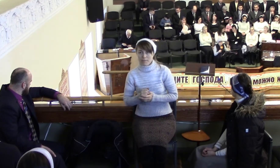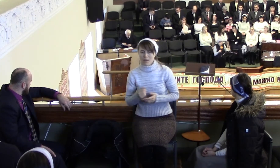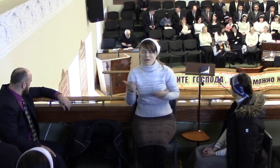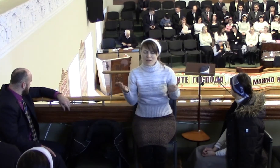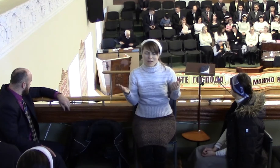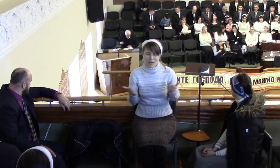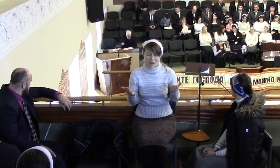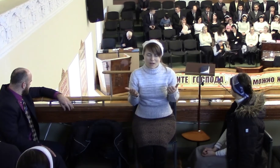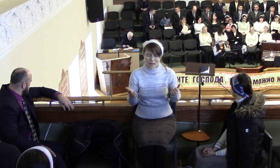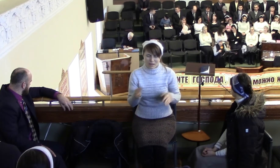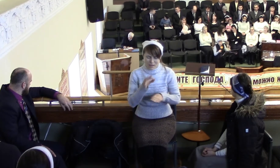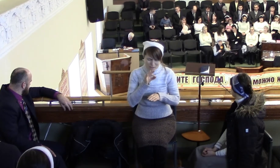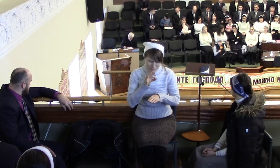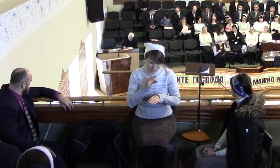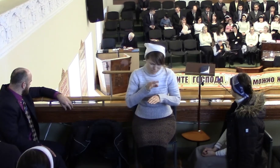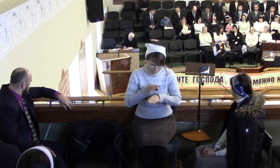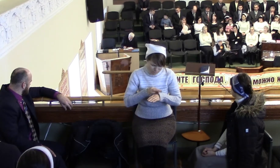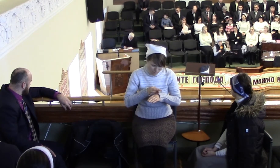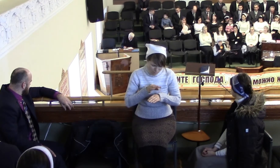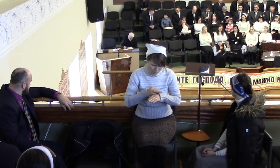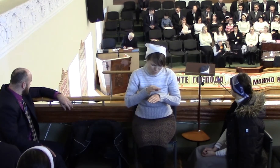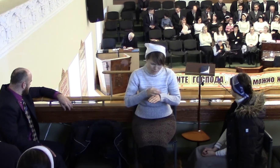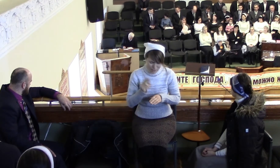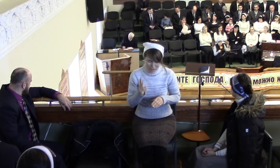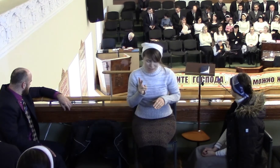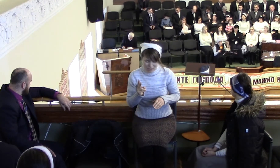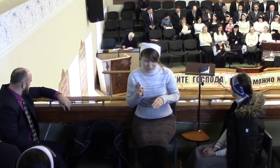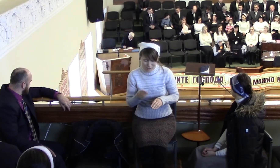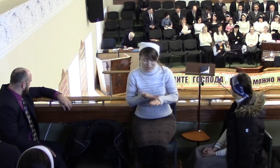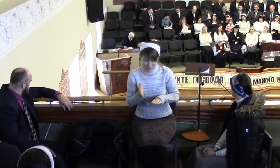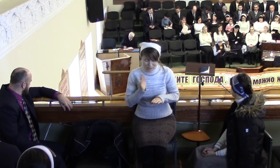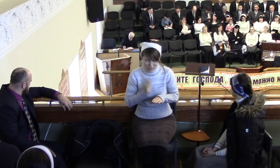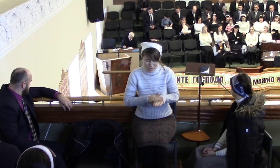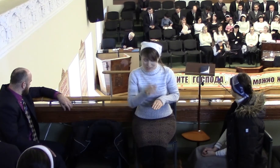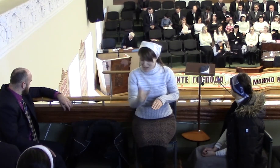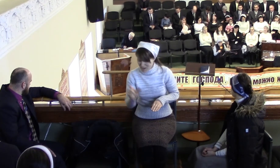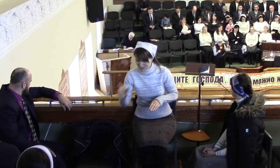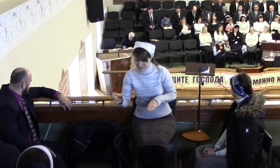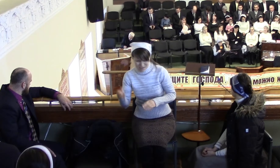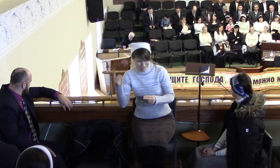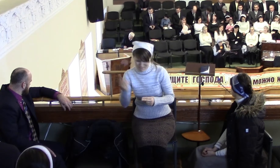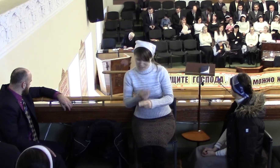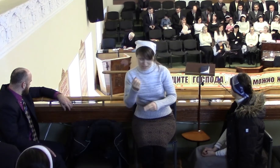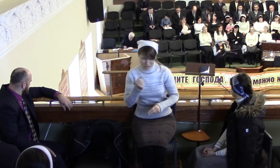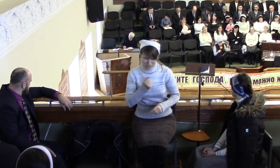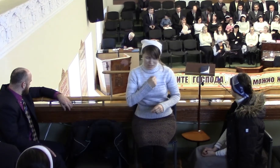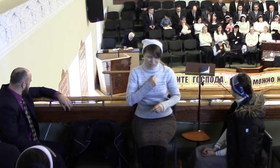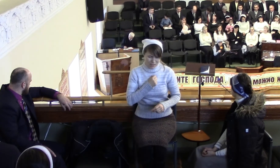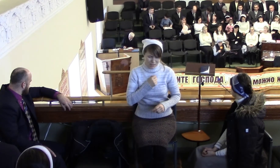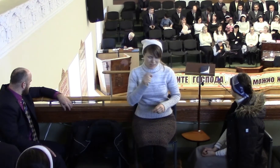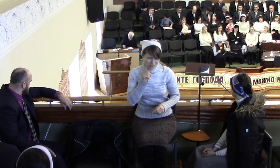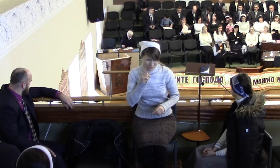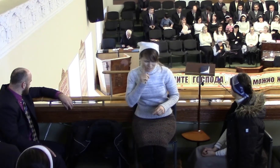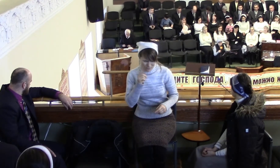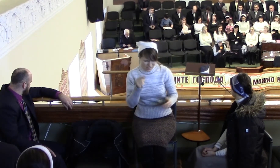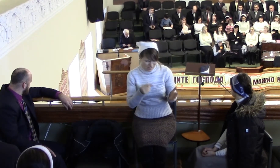Боль, как тяжко, а они безжалостно вбивают гвозди в